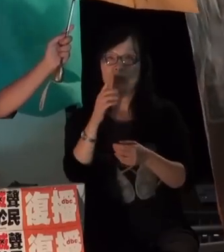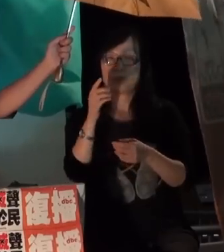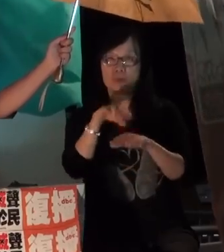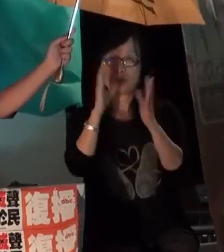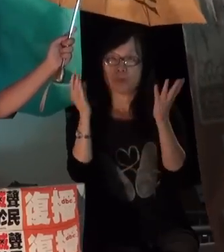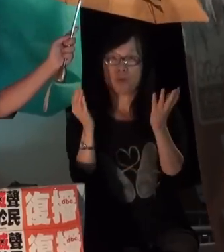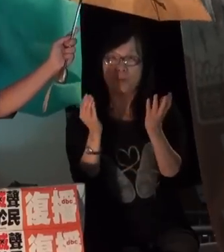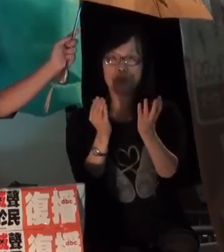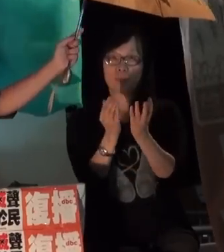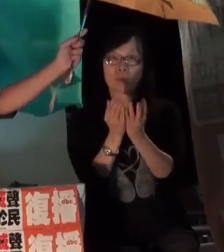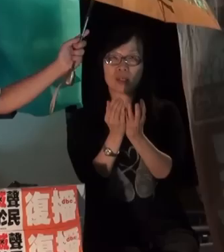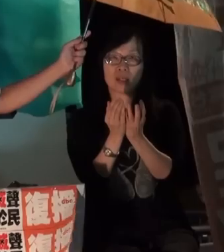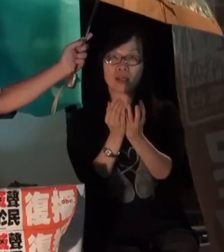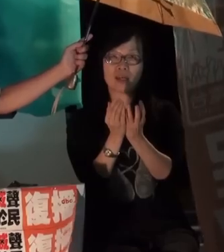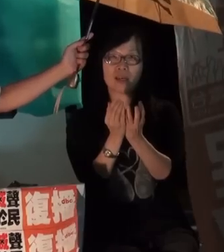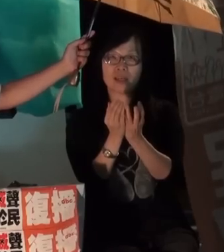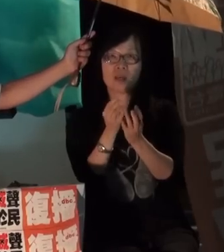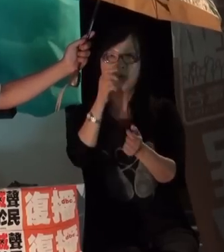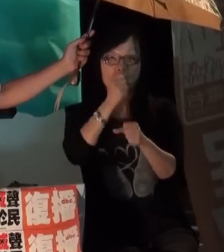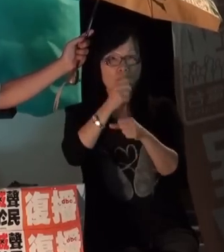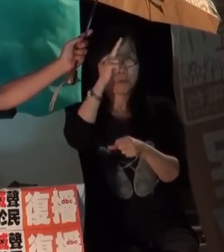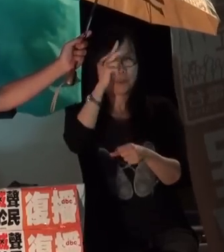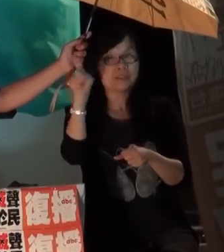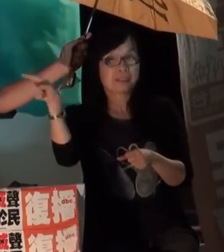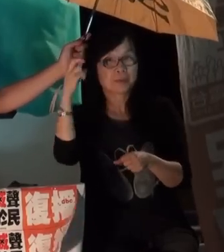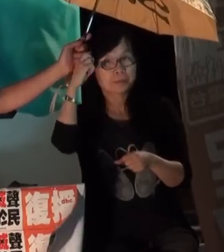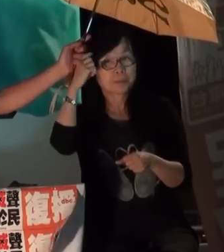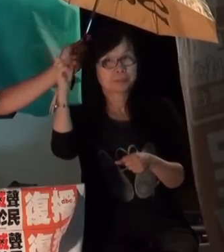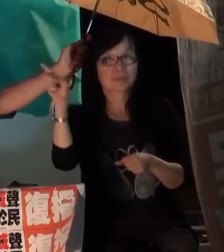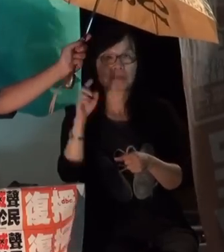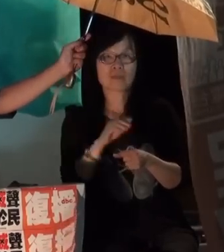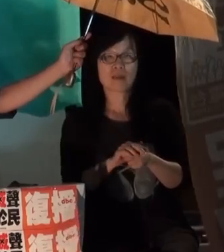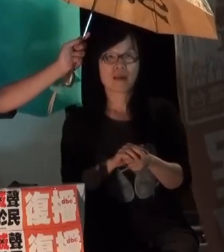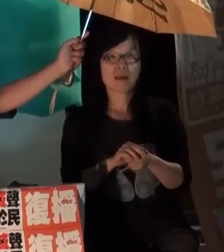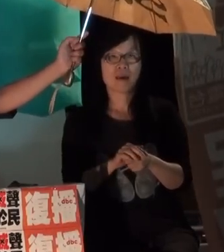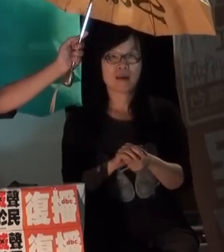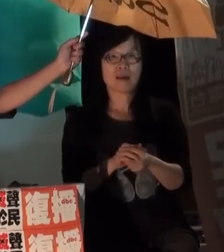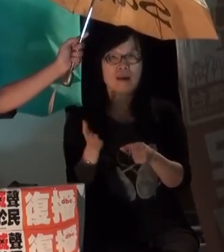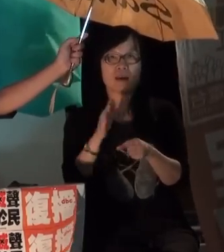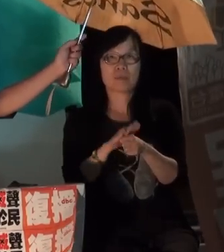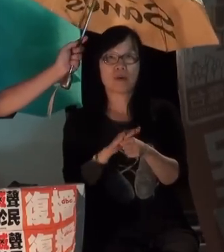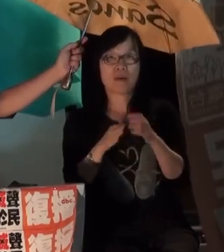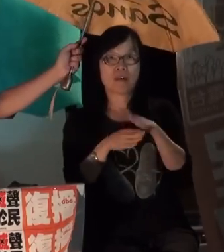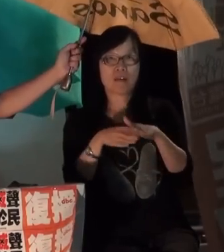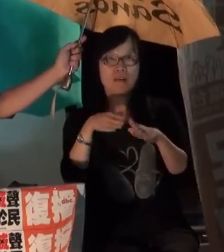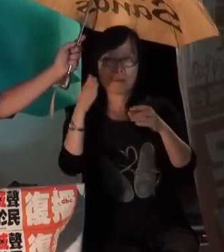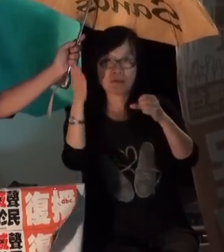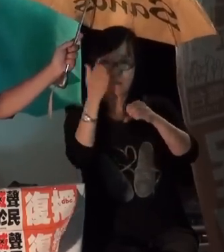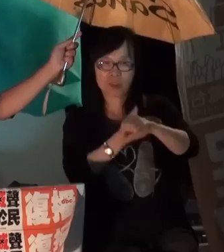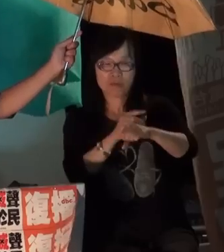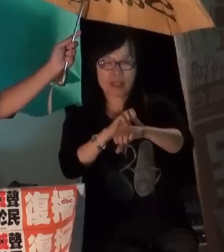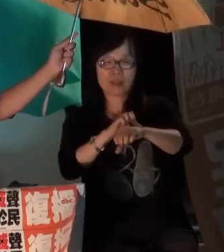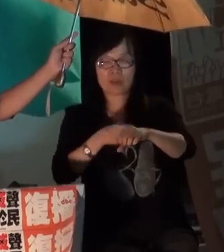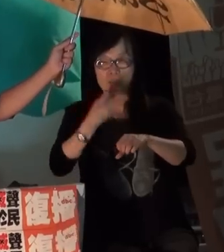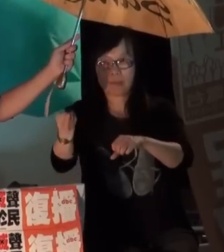嘅當官嘅人都識講嘅，就係話。割肉補倉咯，我割你一忽肉，咁我就係俾翻忽